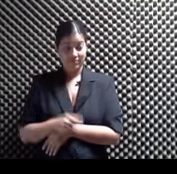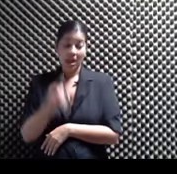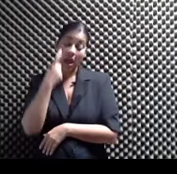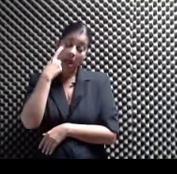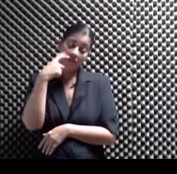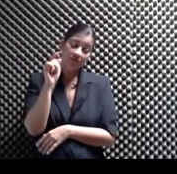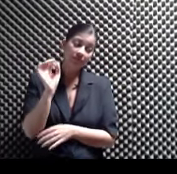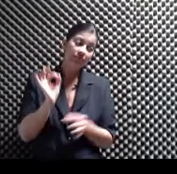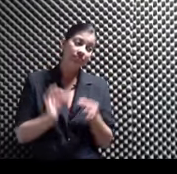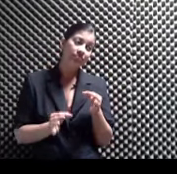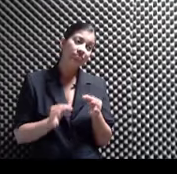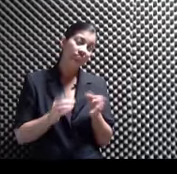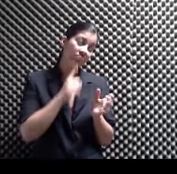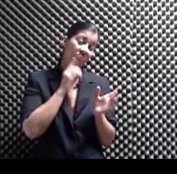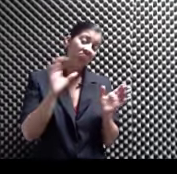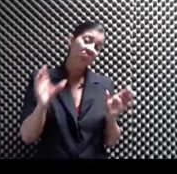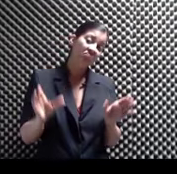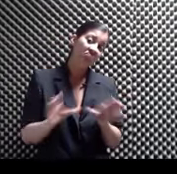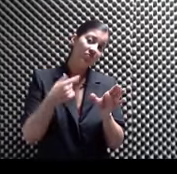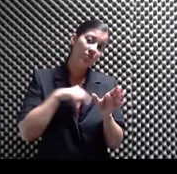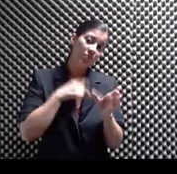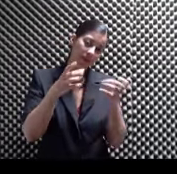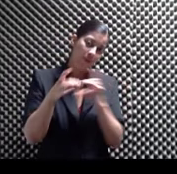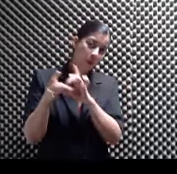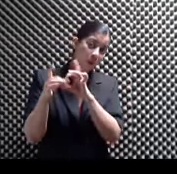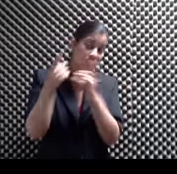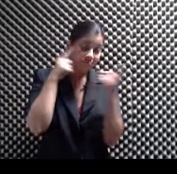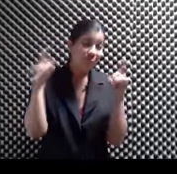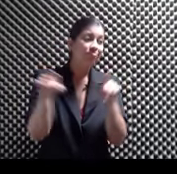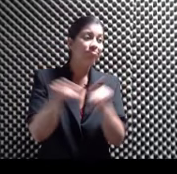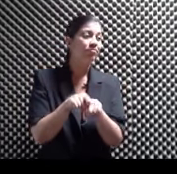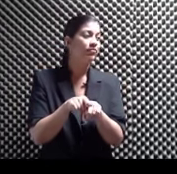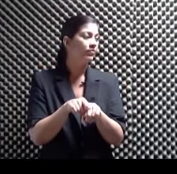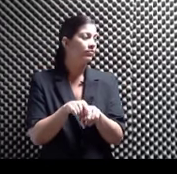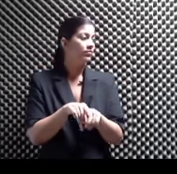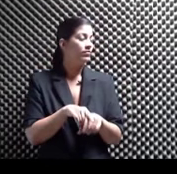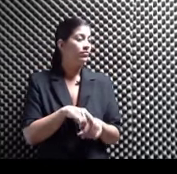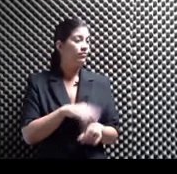si un evento que queremos coordinar. Su maestría